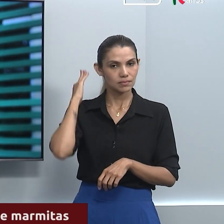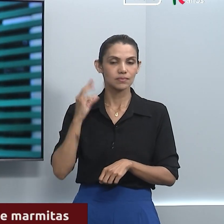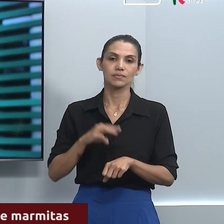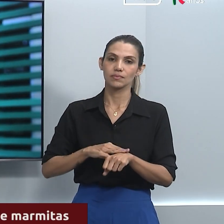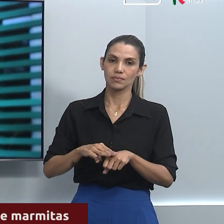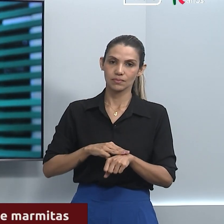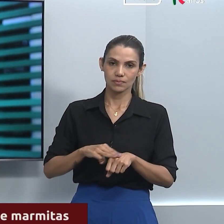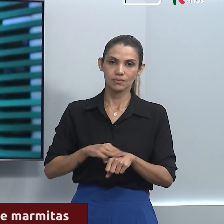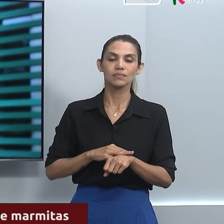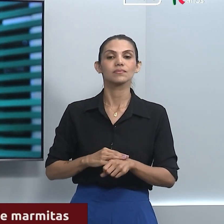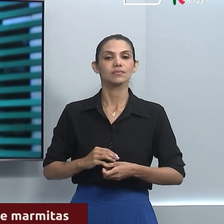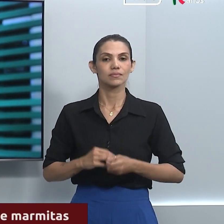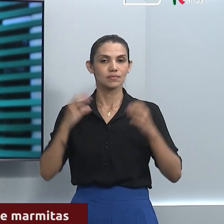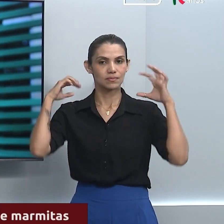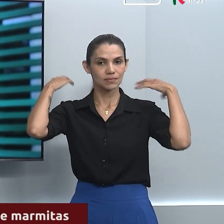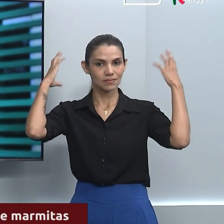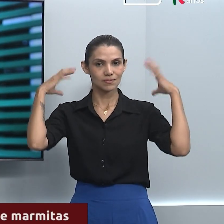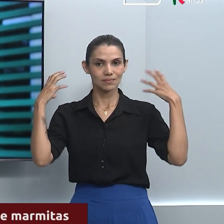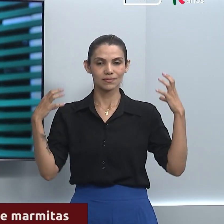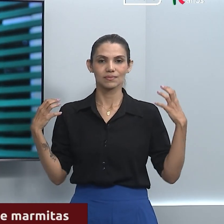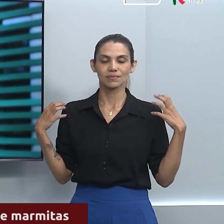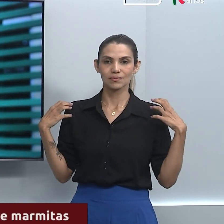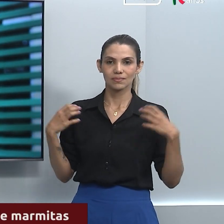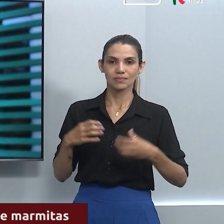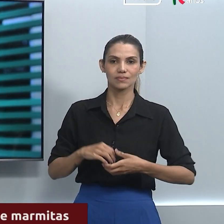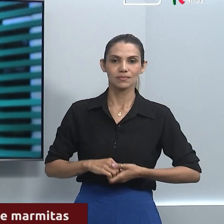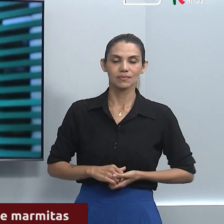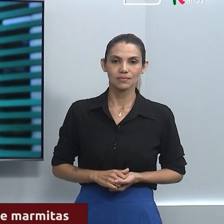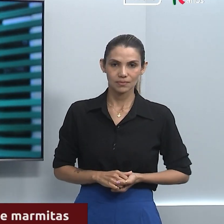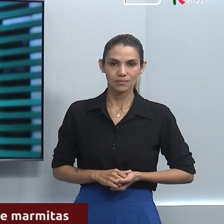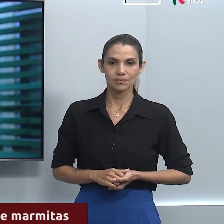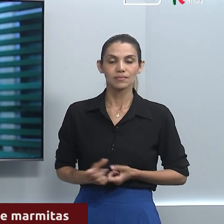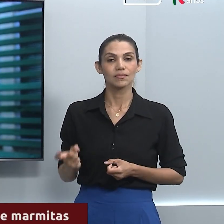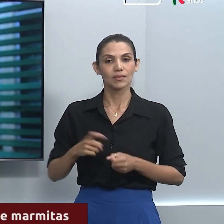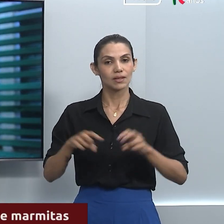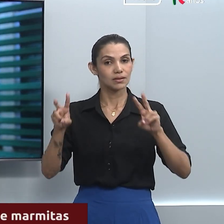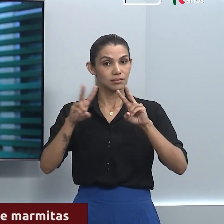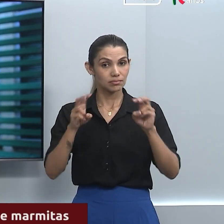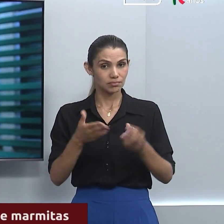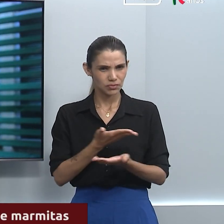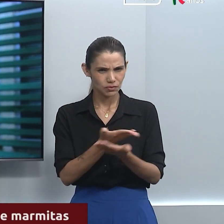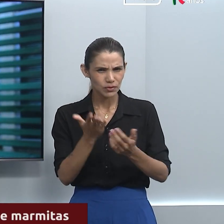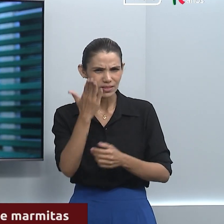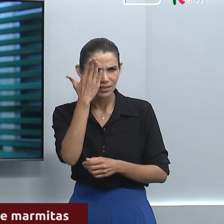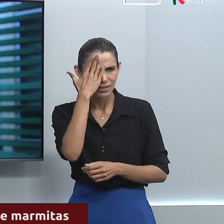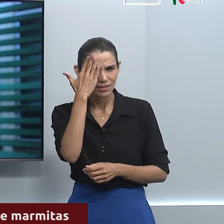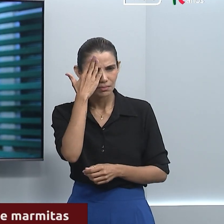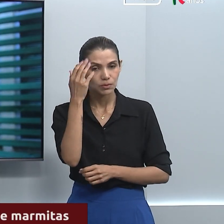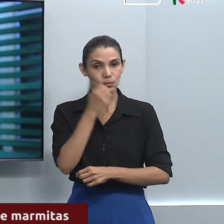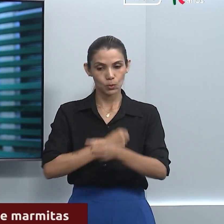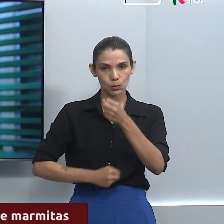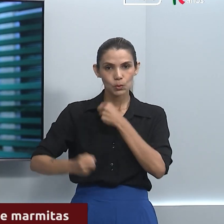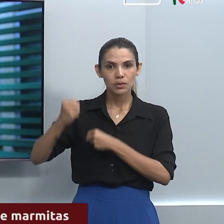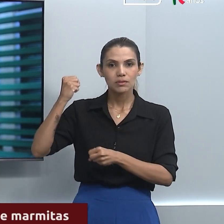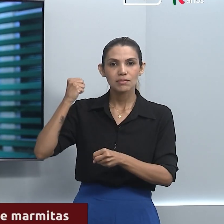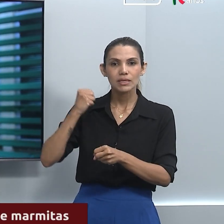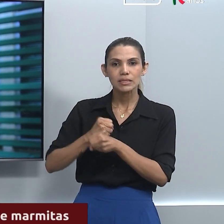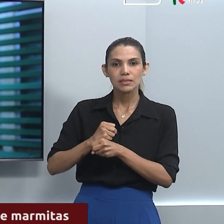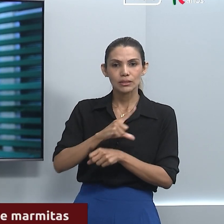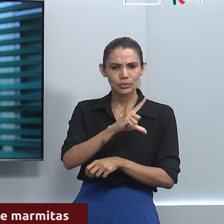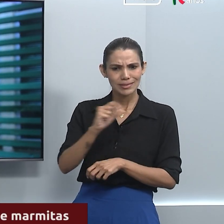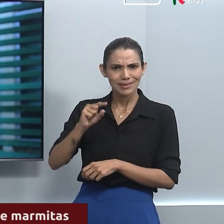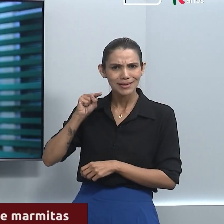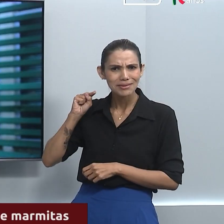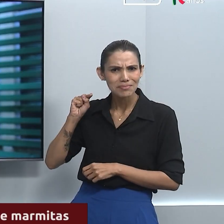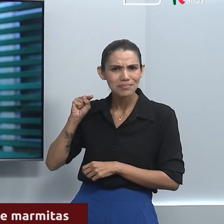são castanhos, cacheados na altura dos ombros, voltando. Só para você ter uma ideia, no ano passado, mais de 100 mil